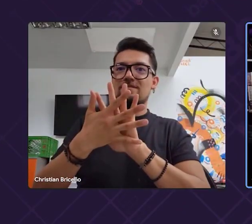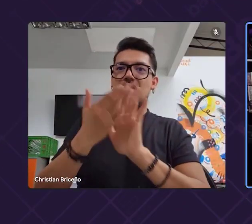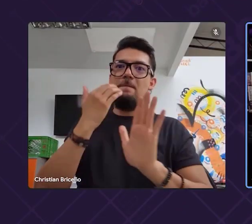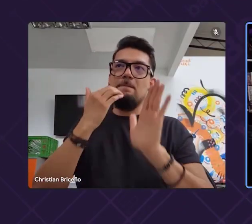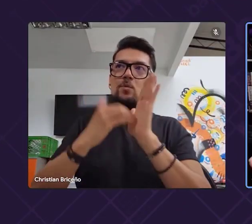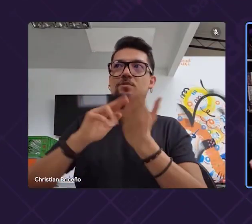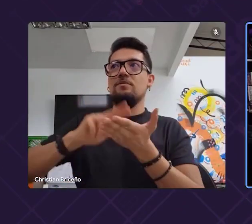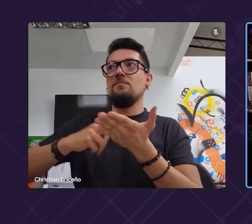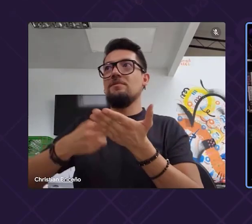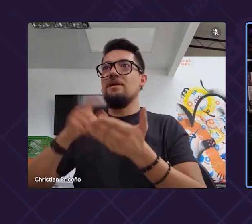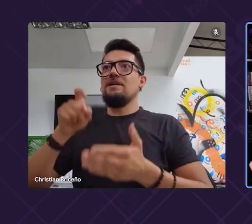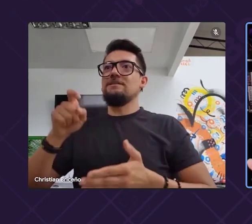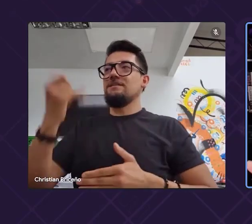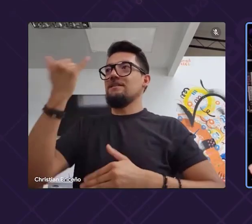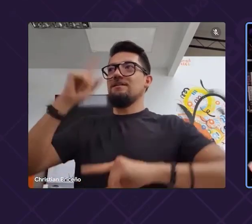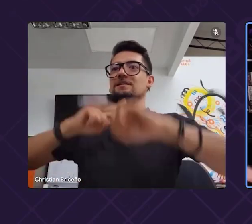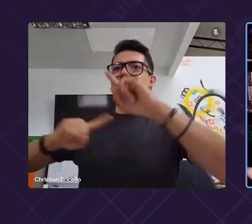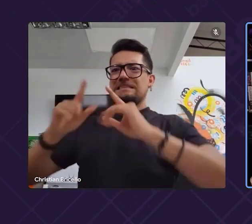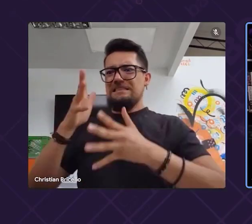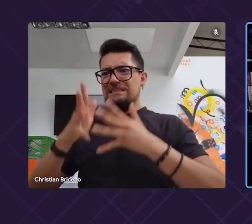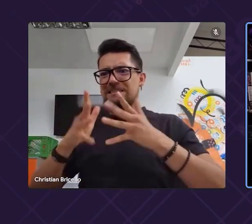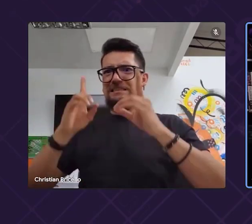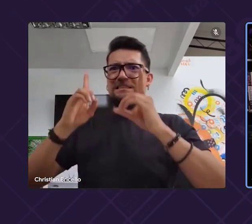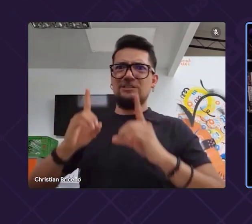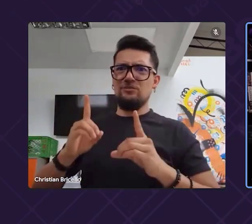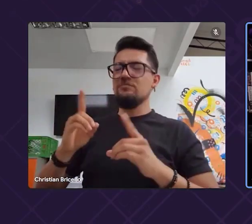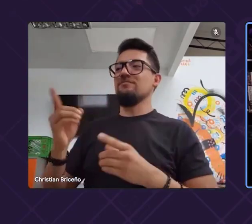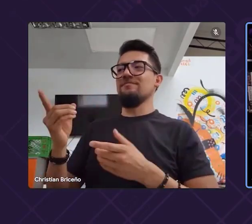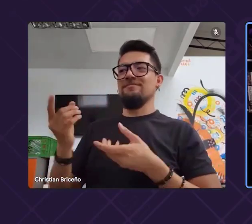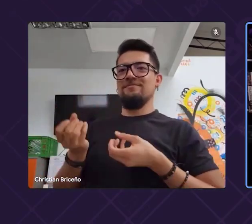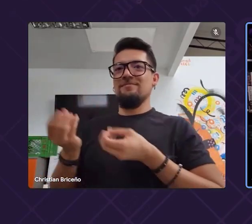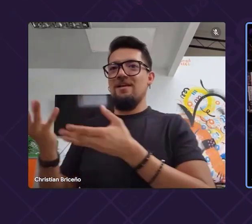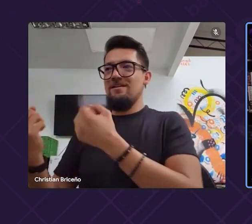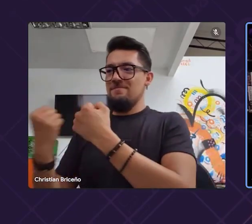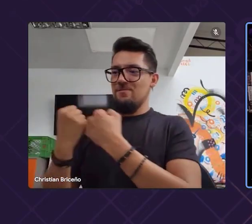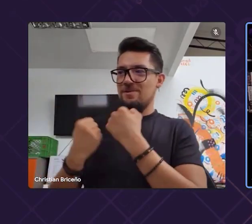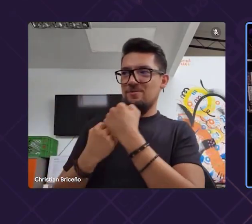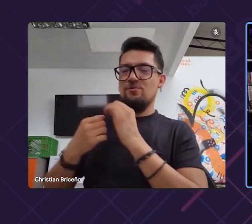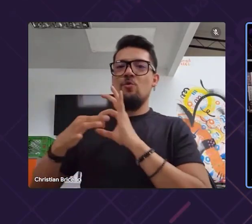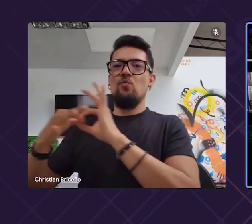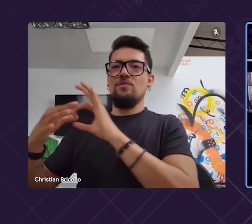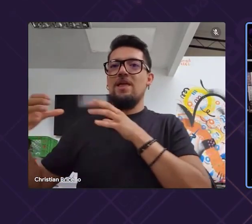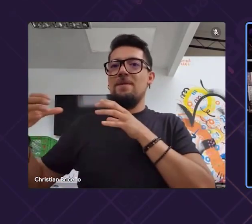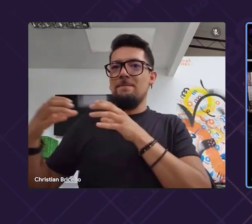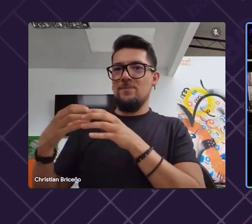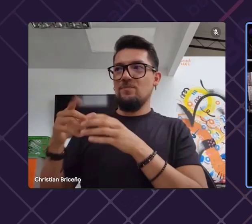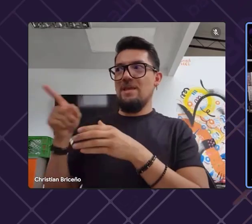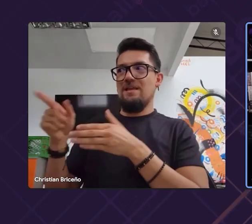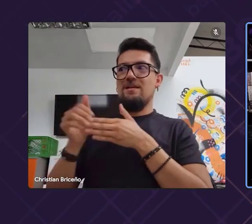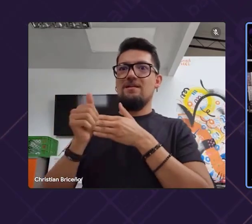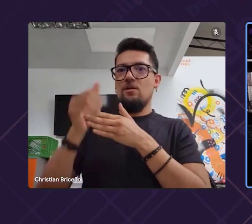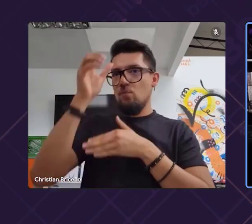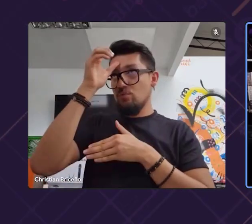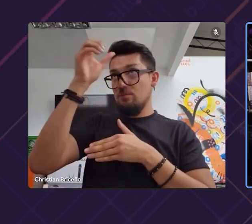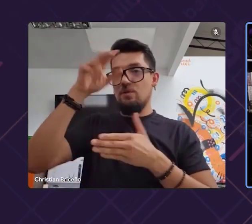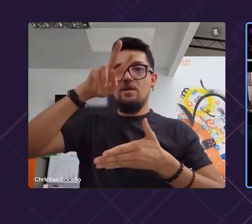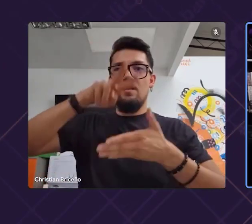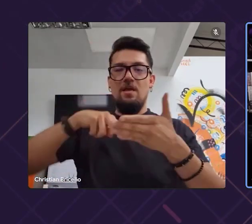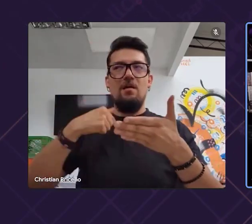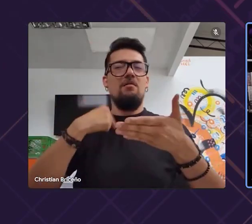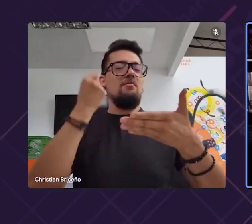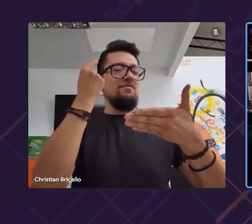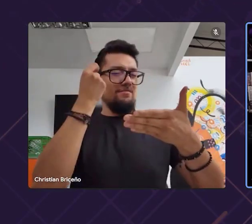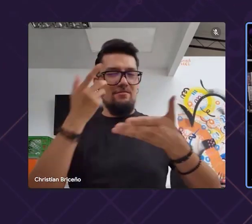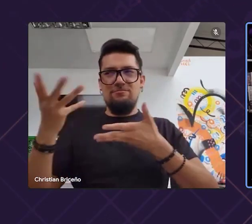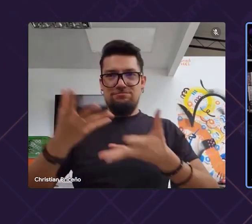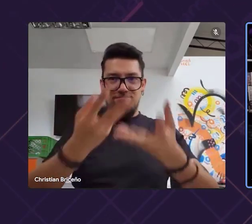dársela al intérprete, porque a veces el intérprete dice, mira, Cristian, esta parte del guión dice tal cual, pero si lo pasamos